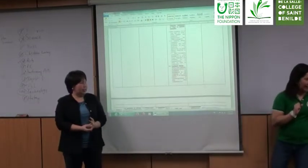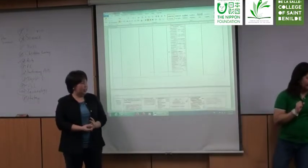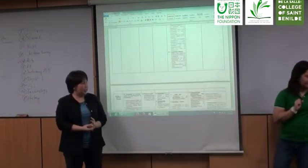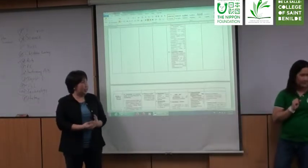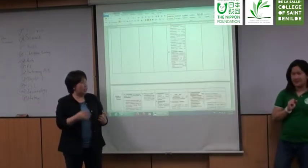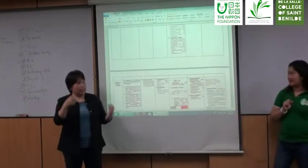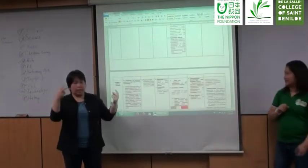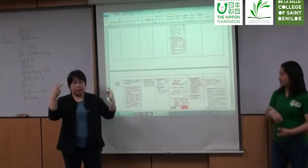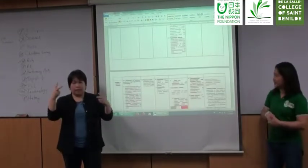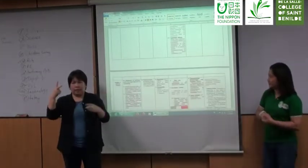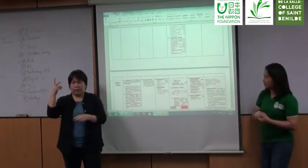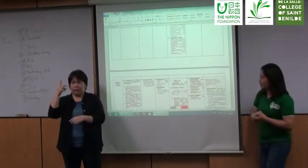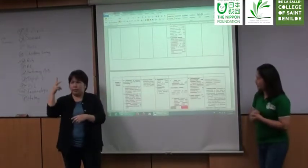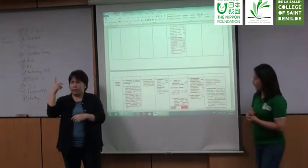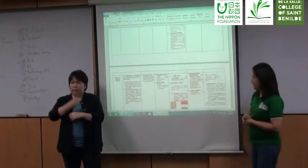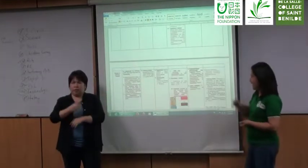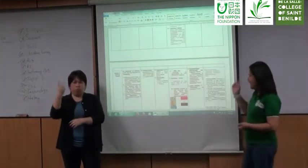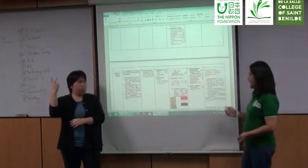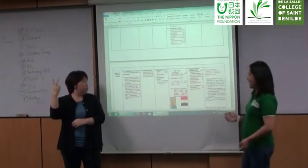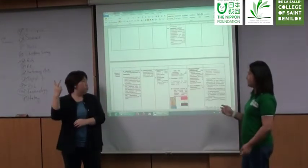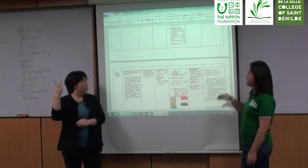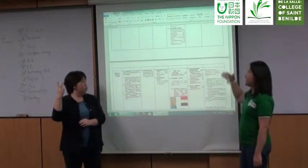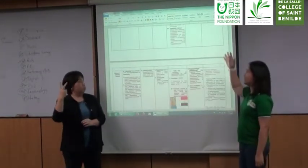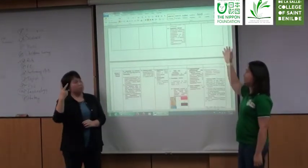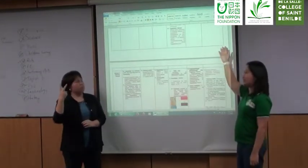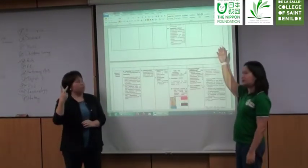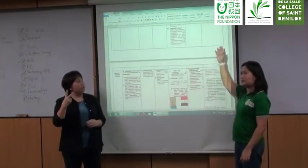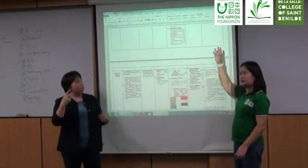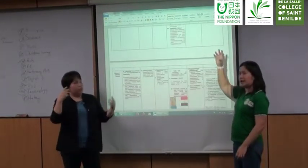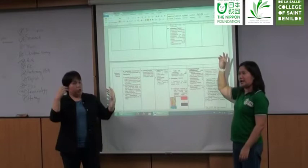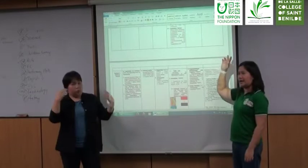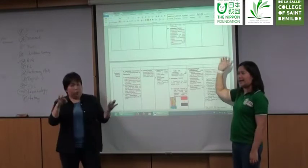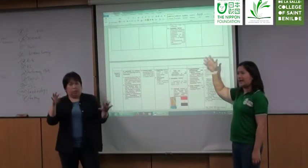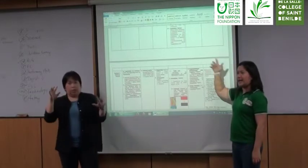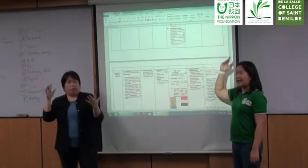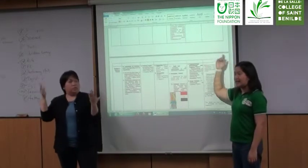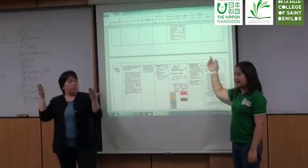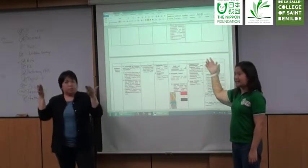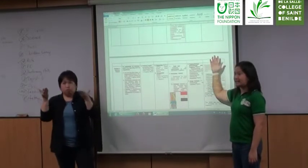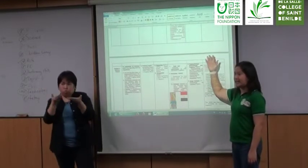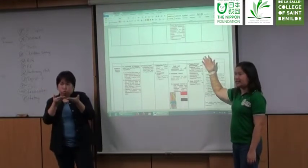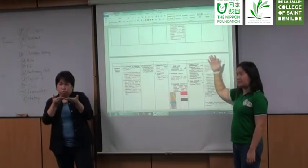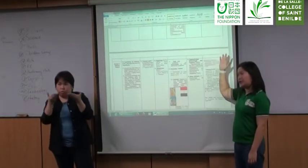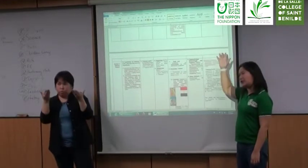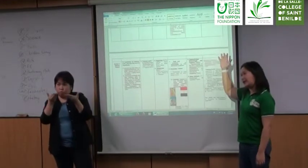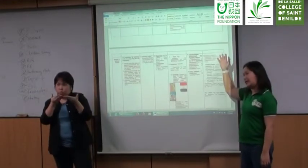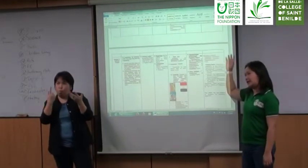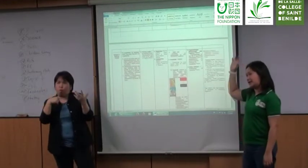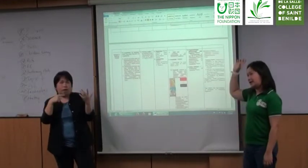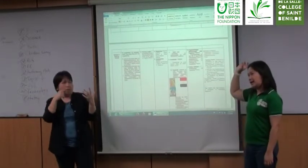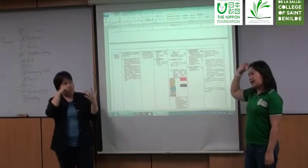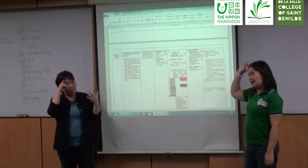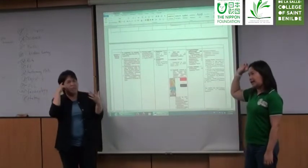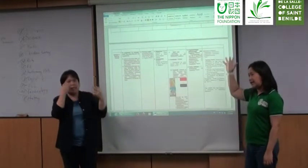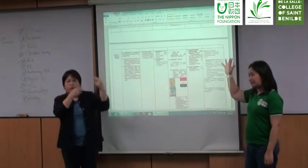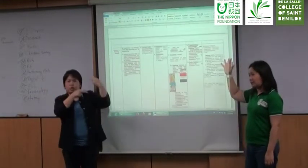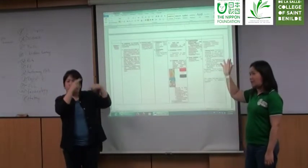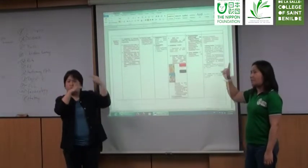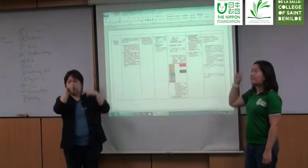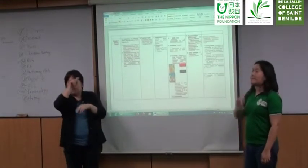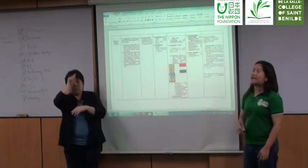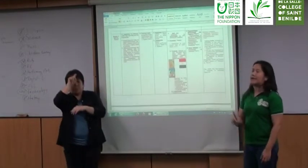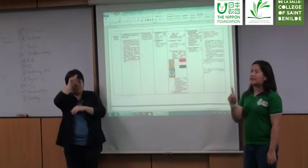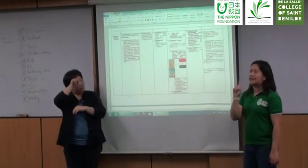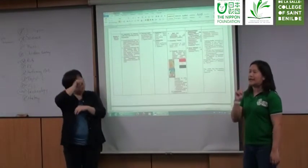Second day. Okay. Second day, since alam na nila kung kaya din kasaysayan ng mythology ng